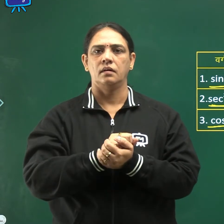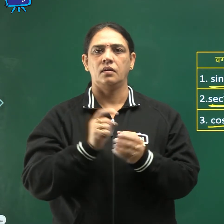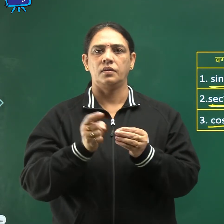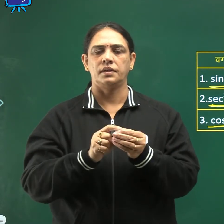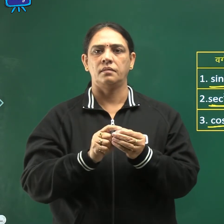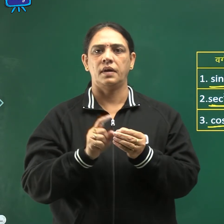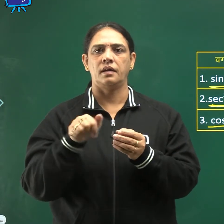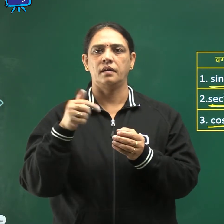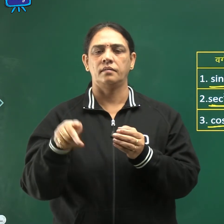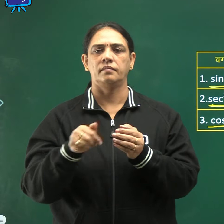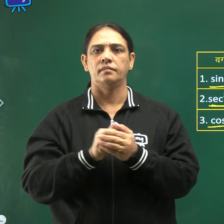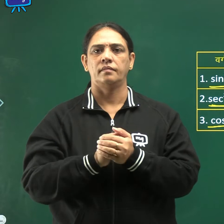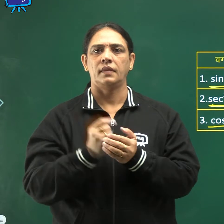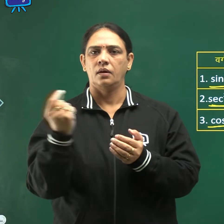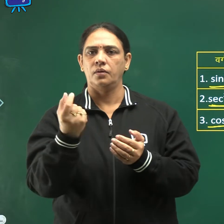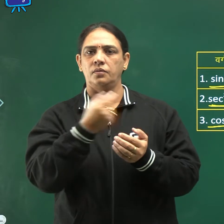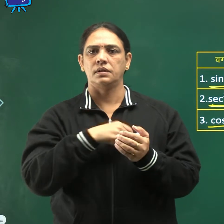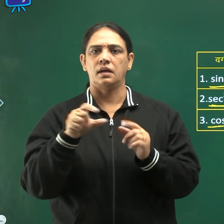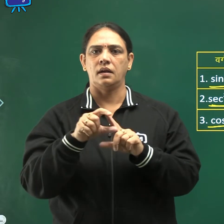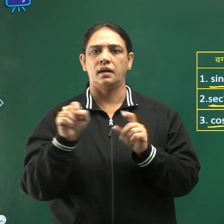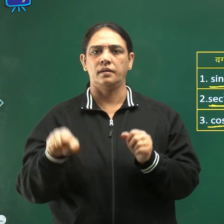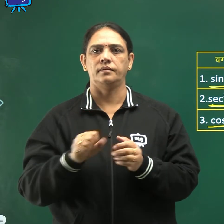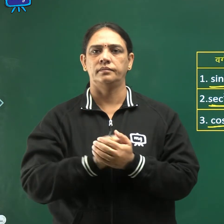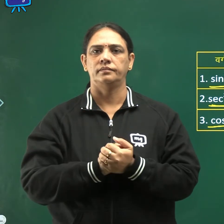में यूज करने हैं।